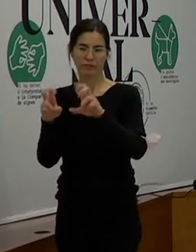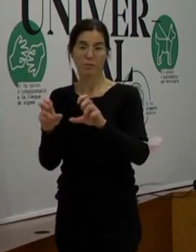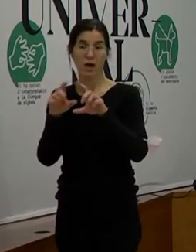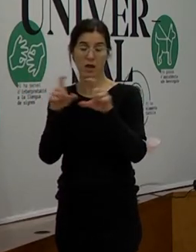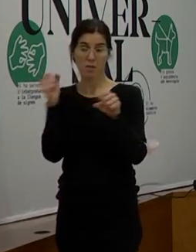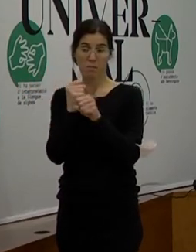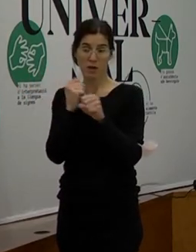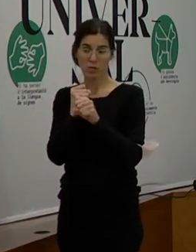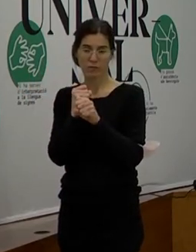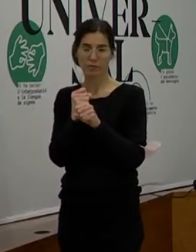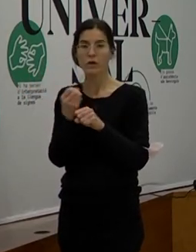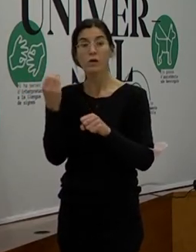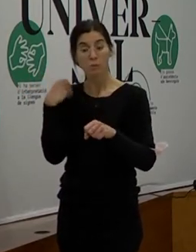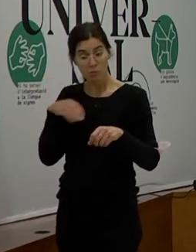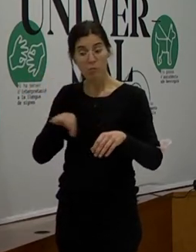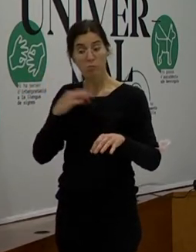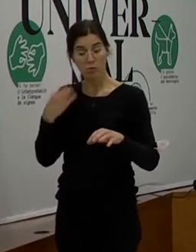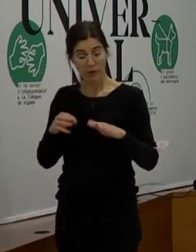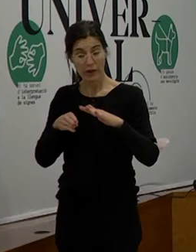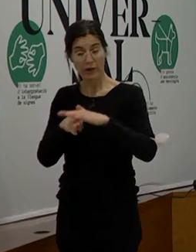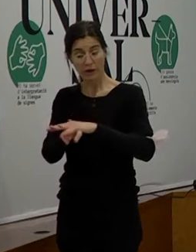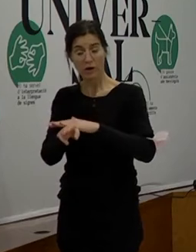L'empleo, el que he dit abans. Poder incloure